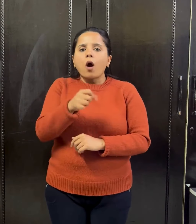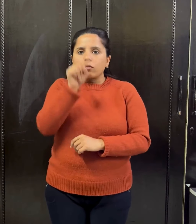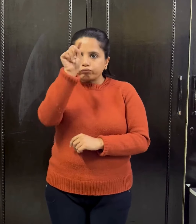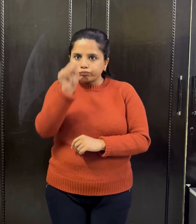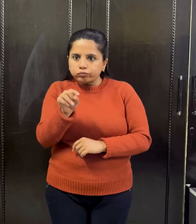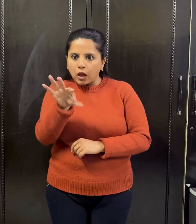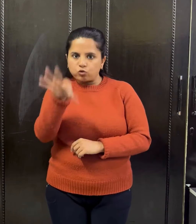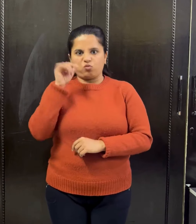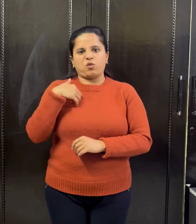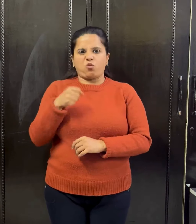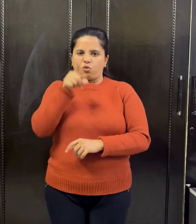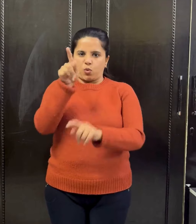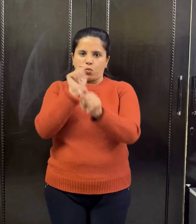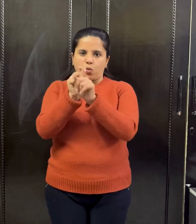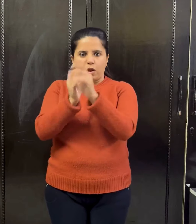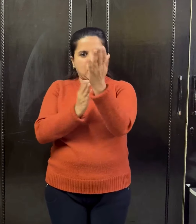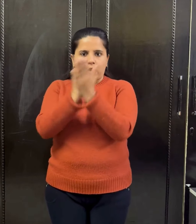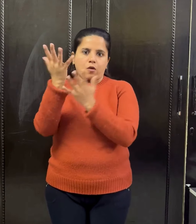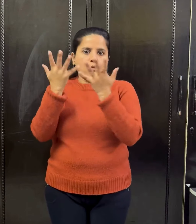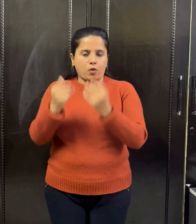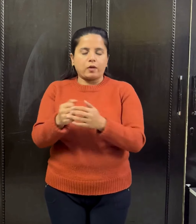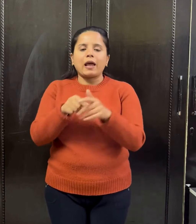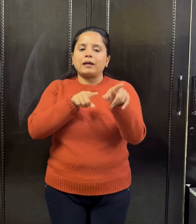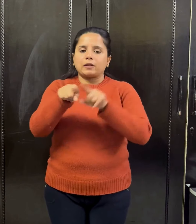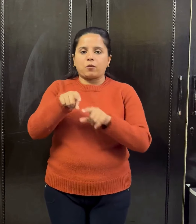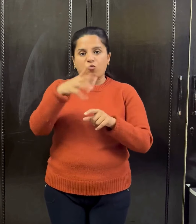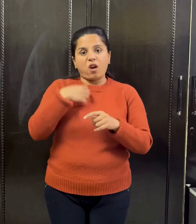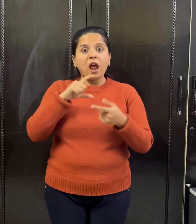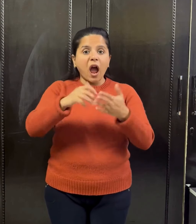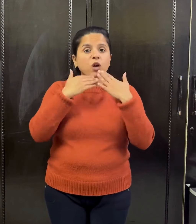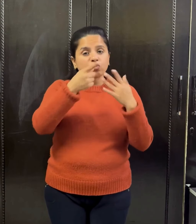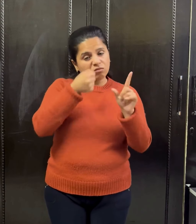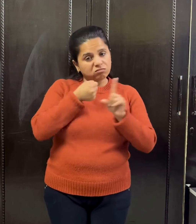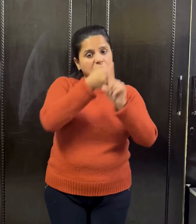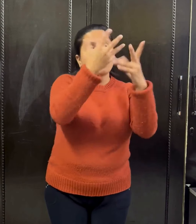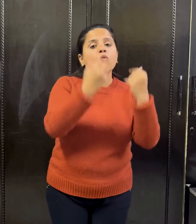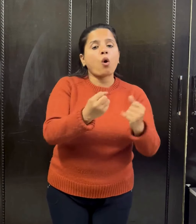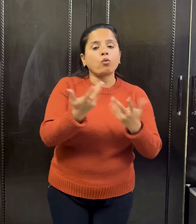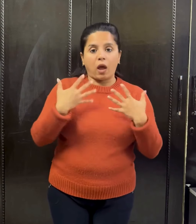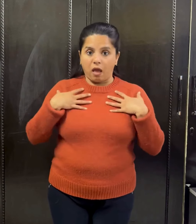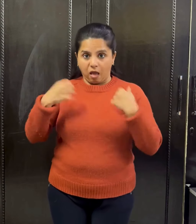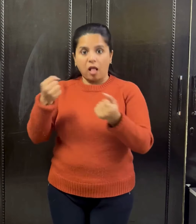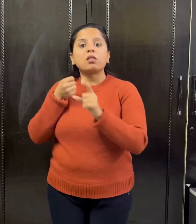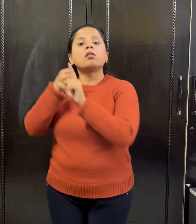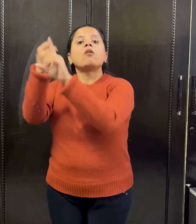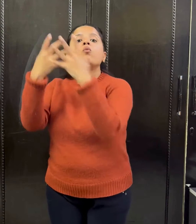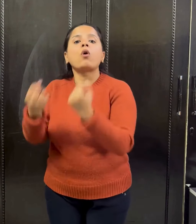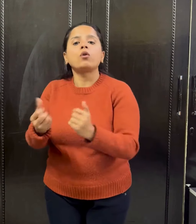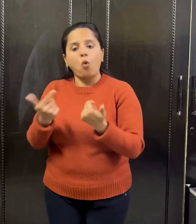उदाहरण के तौर पर एजुकेशन, हेल्थ या एक्सेसिबिलिटी।